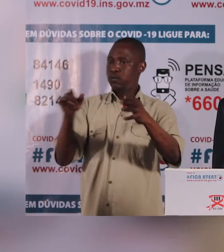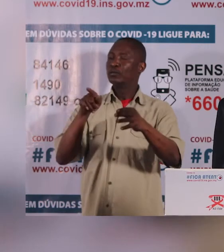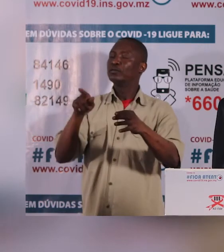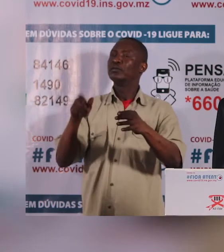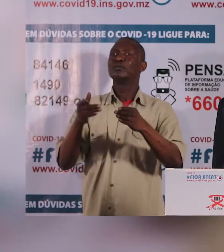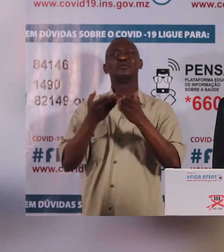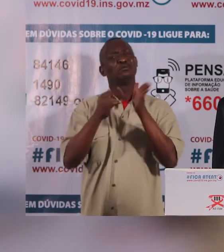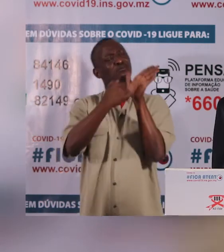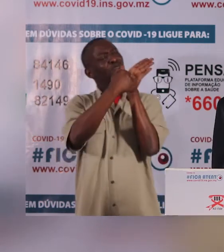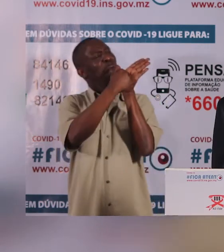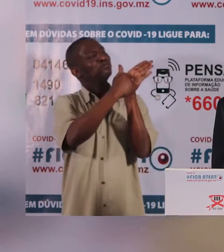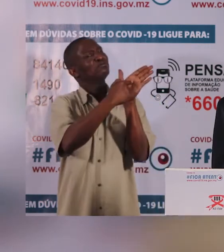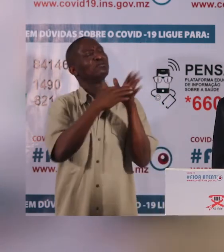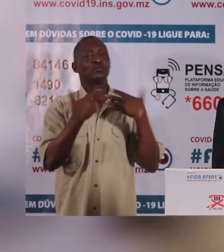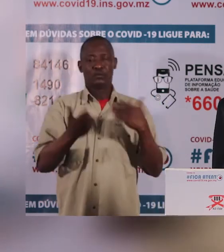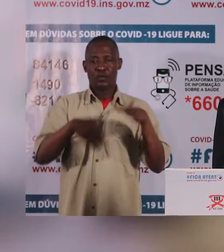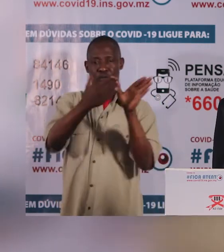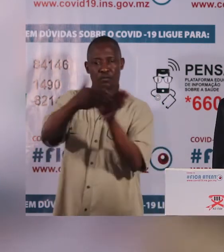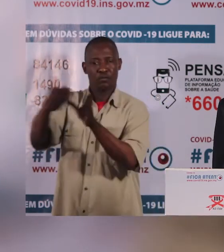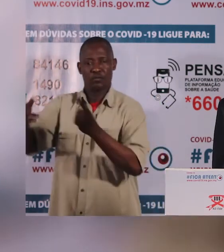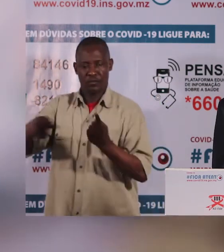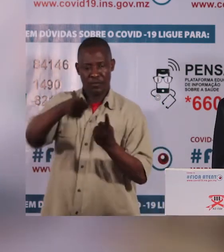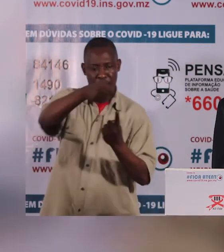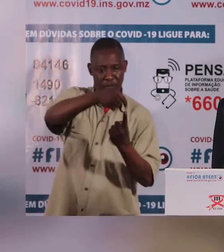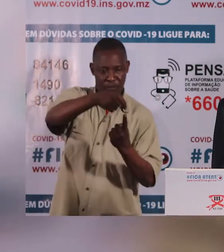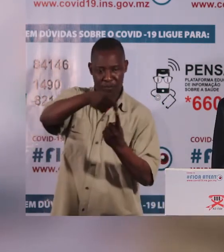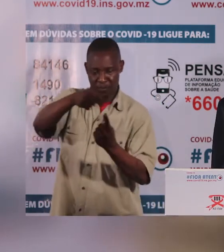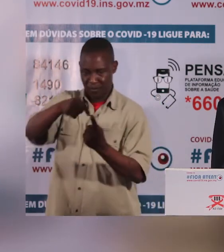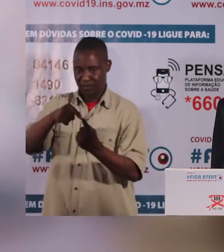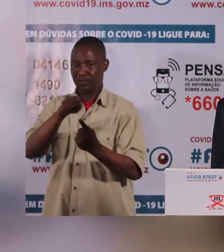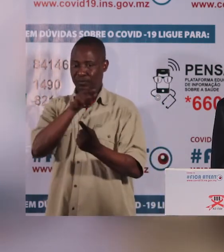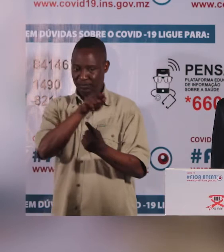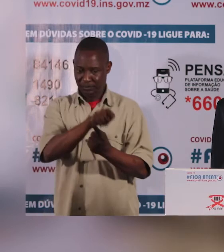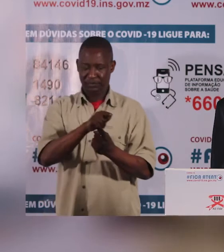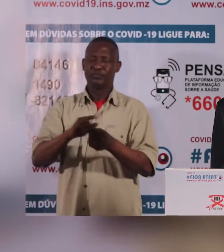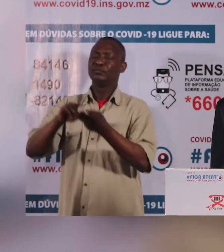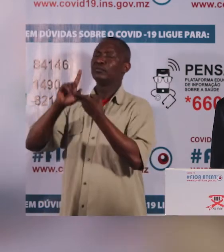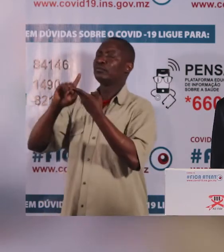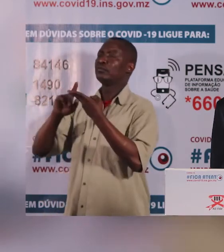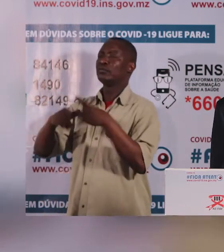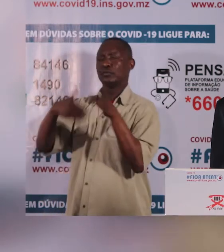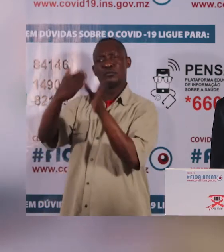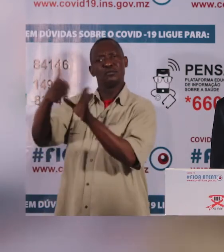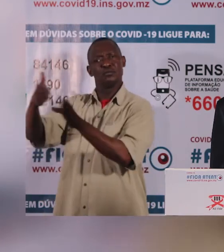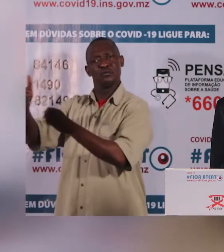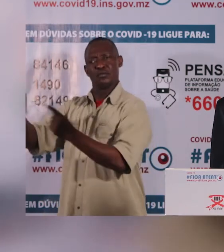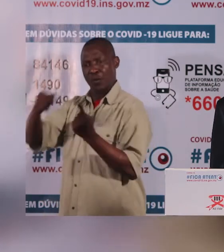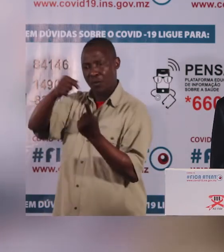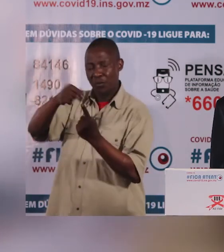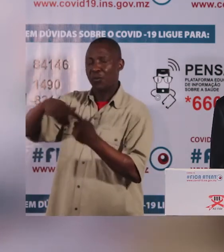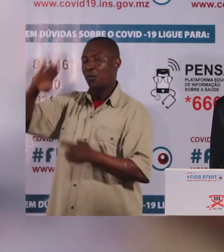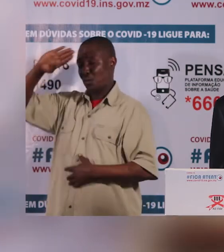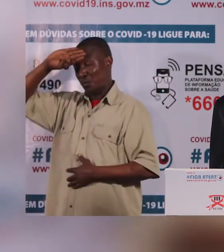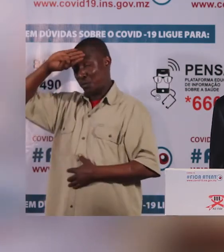indivíduos testados e o número de indivíduos que testam positivo ao longo das semanas. Portanto, a barra azul é o número